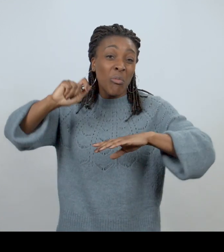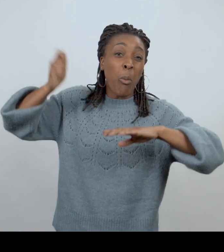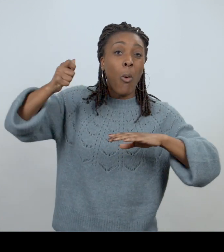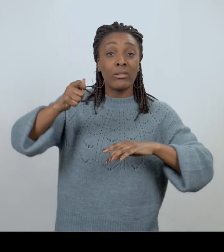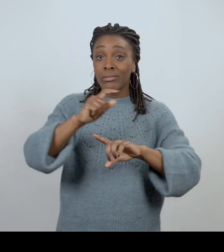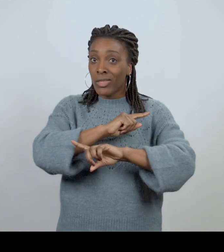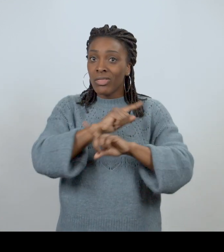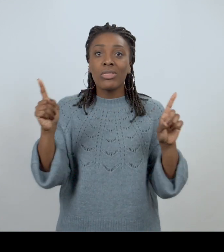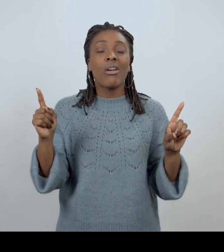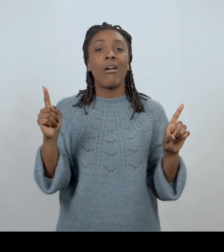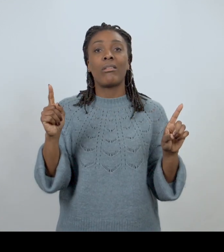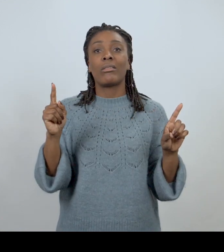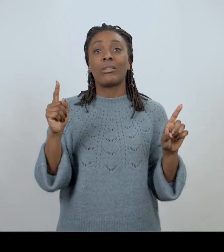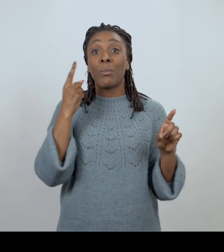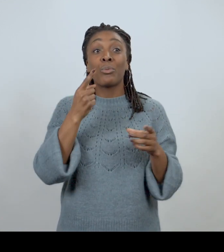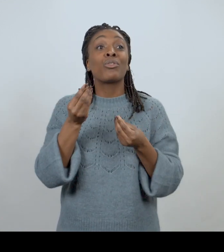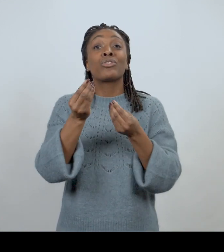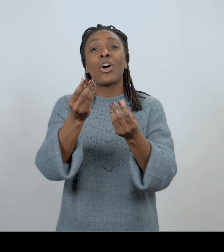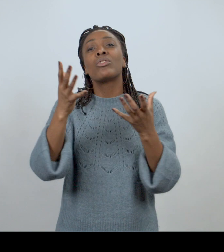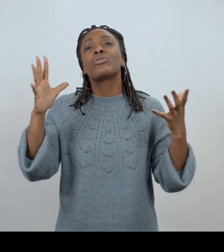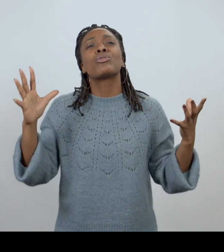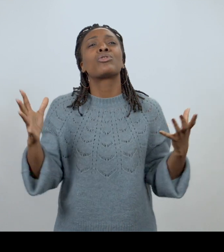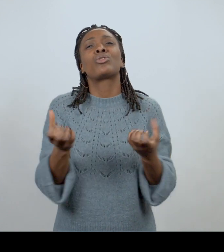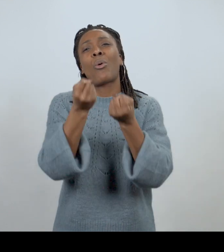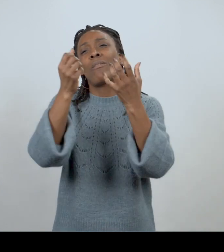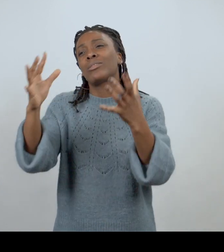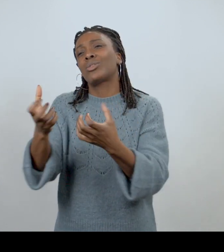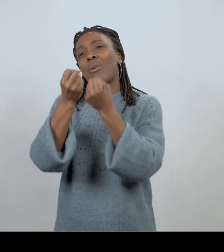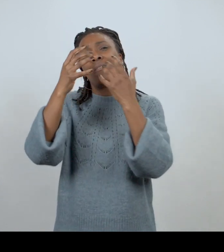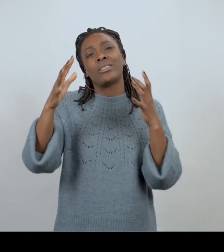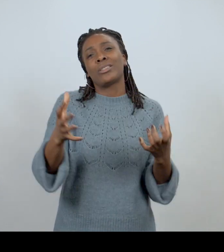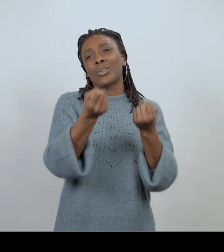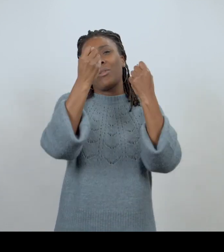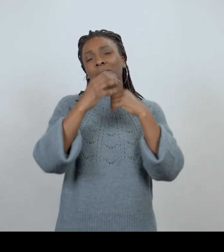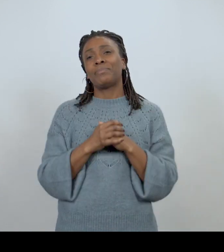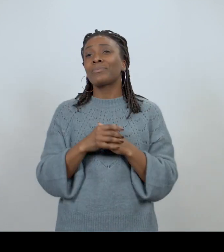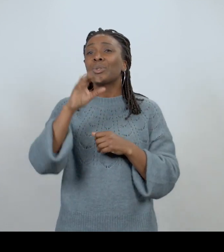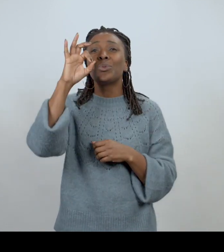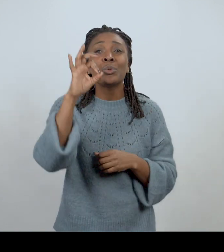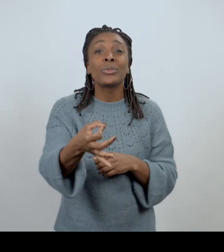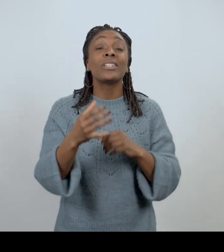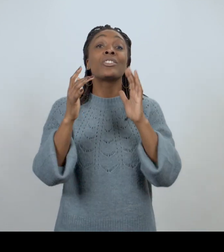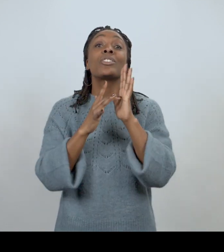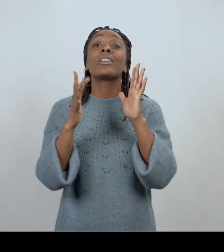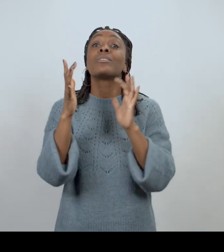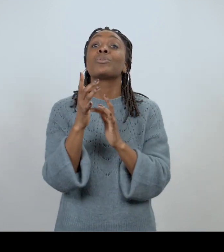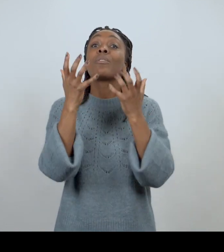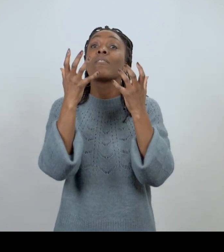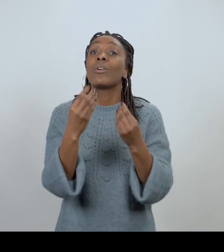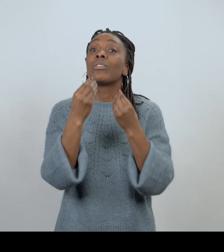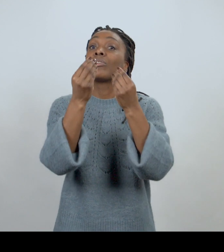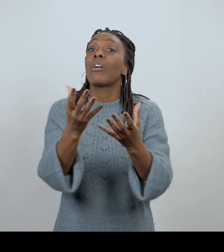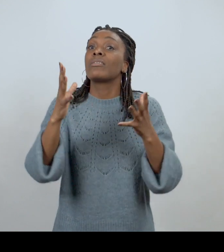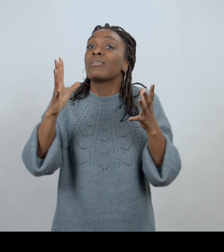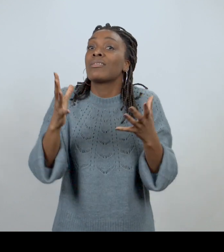mais pour que le monde soit sauvé par lui. Oui, Jésus veut te sauver et